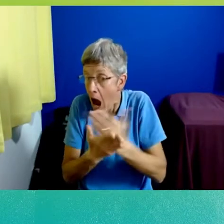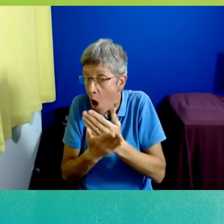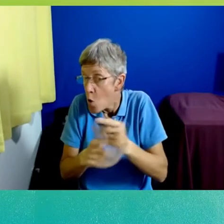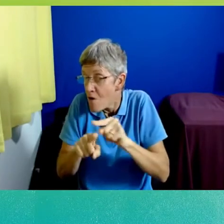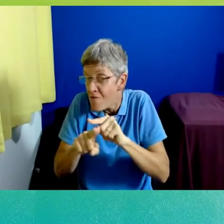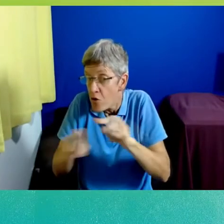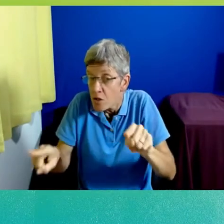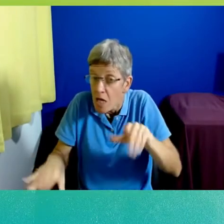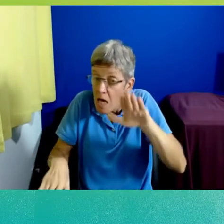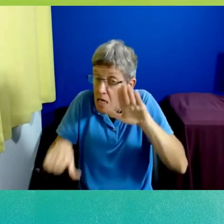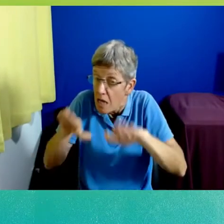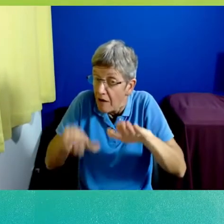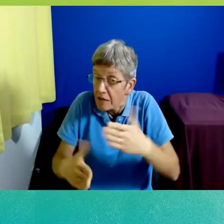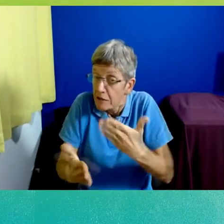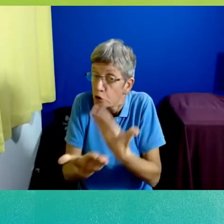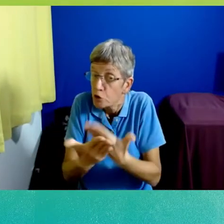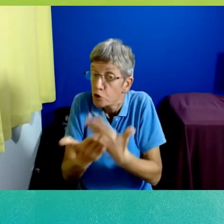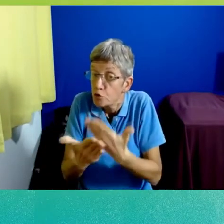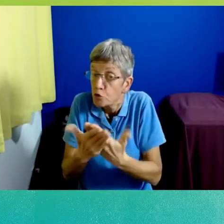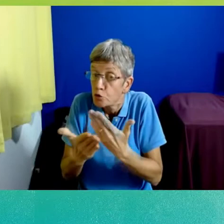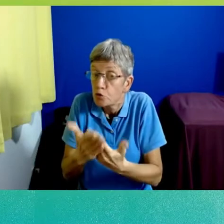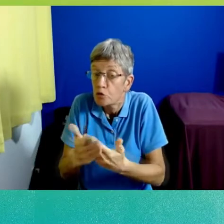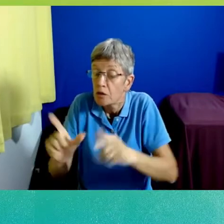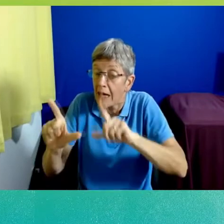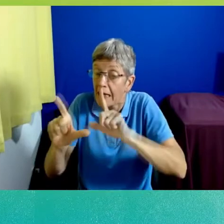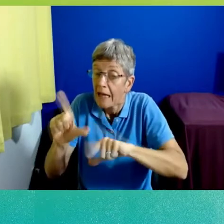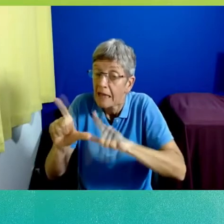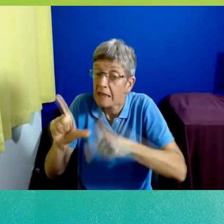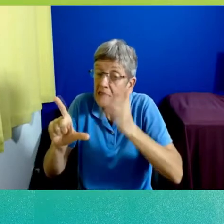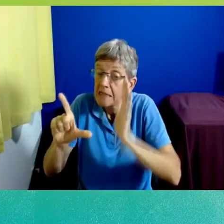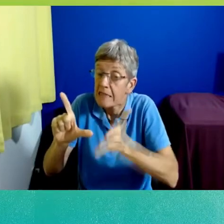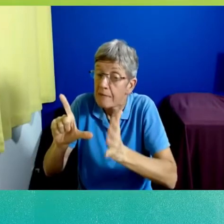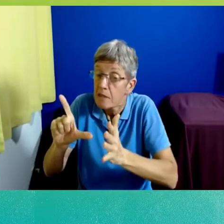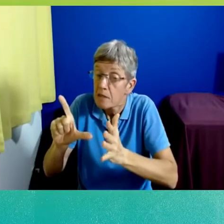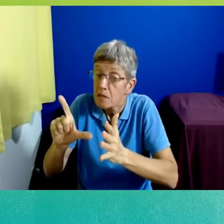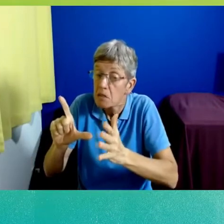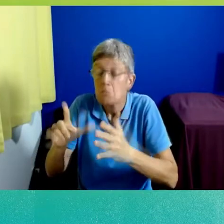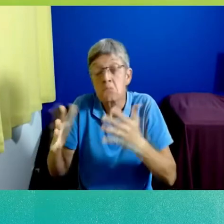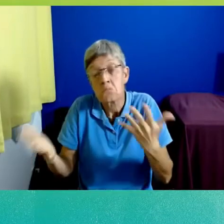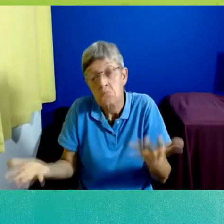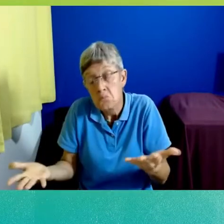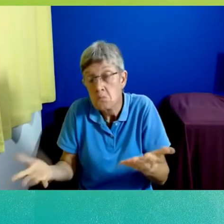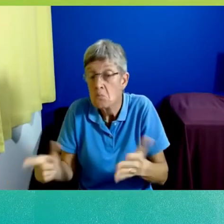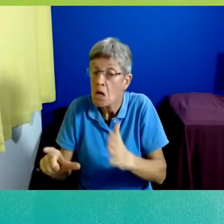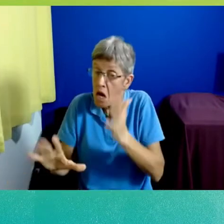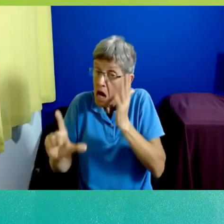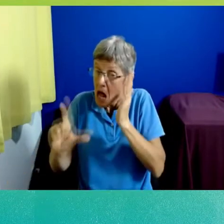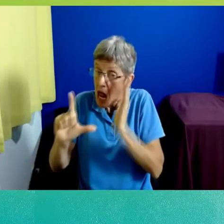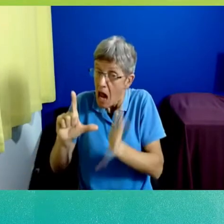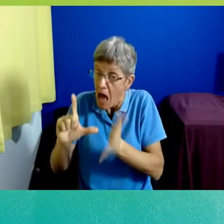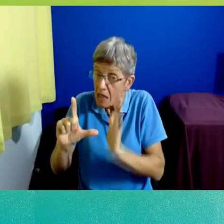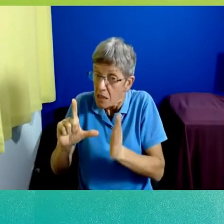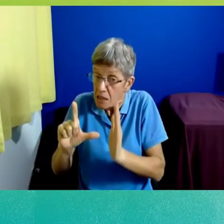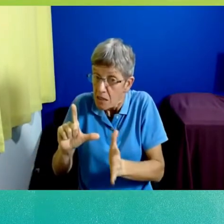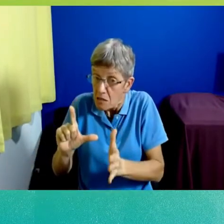Só que também é importante pensar que, às vezes, alguns estudos de